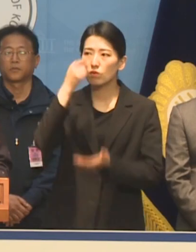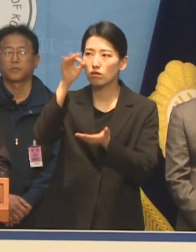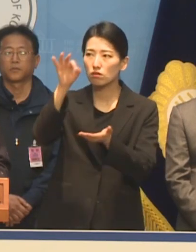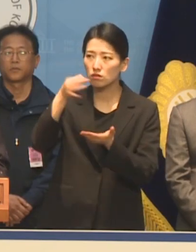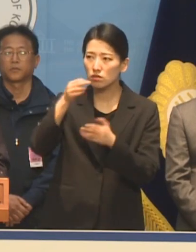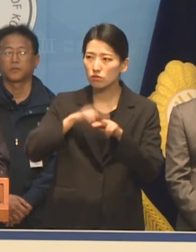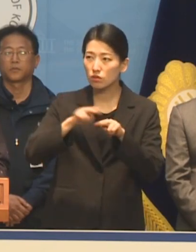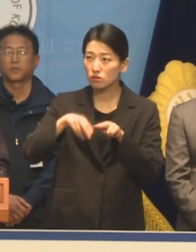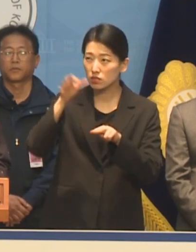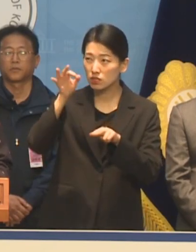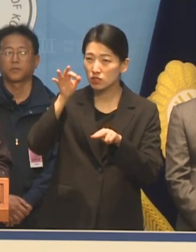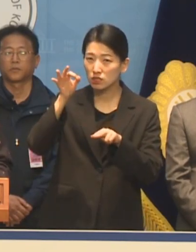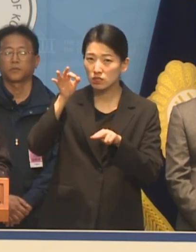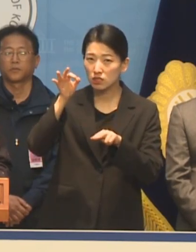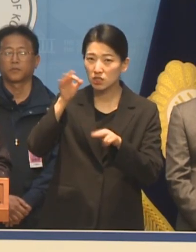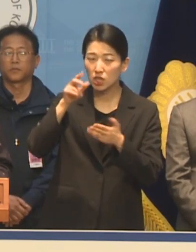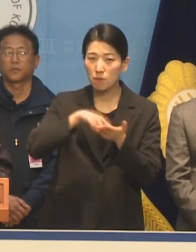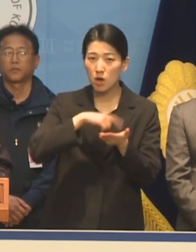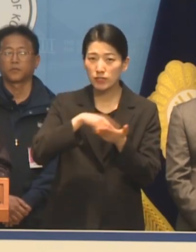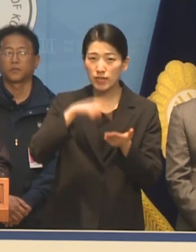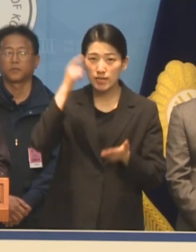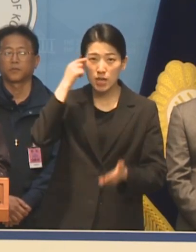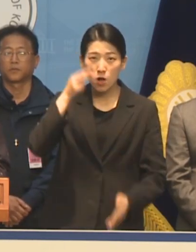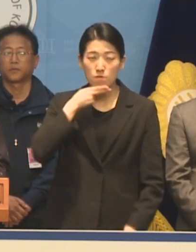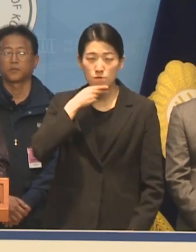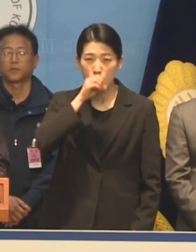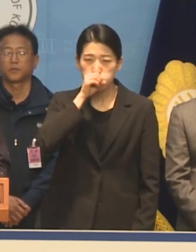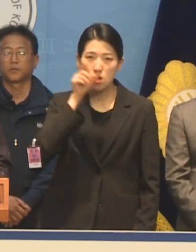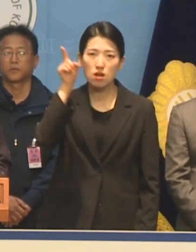퇴직금을 떼어먹겠다고 작정을